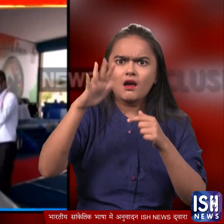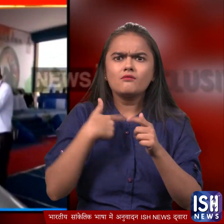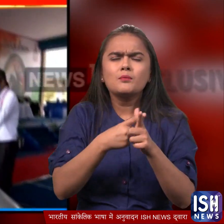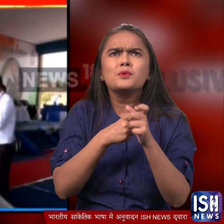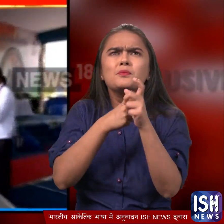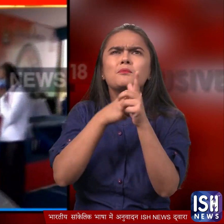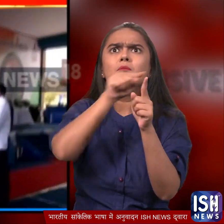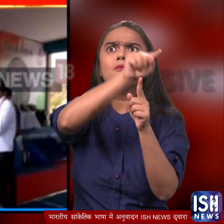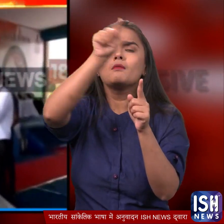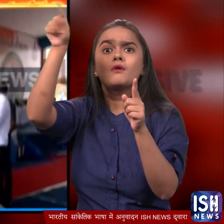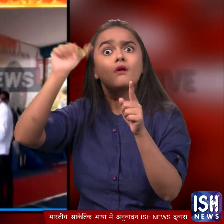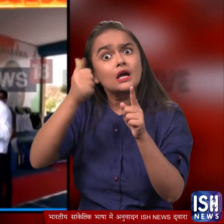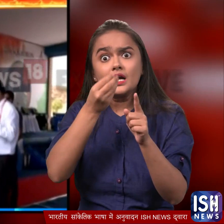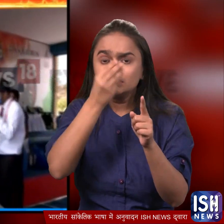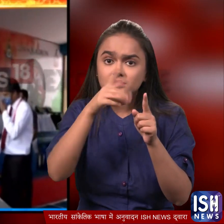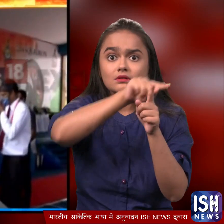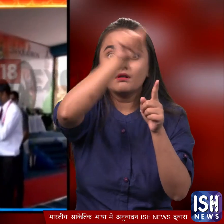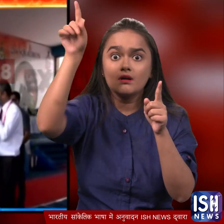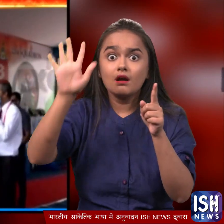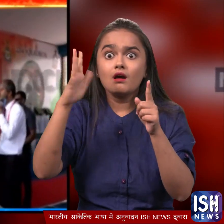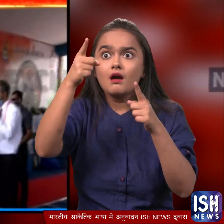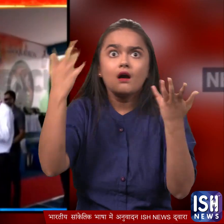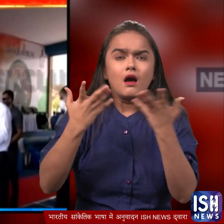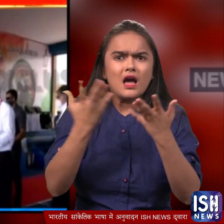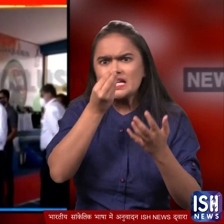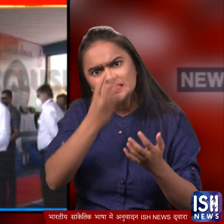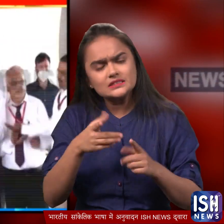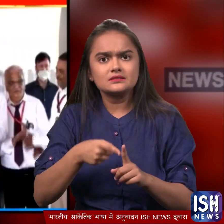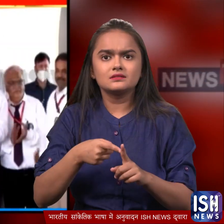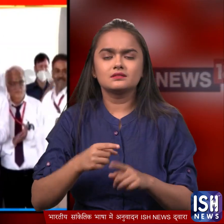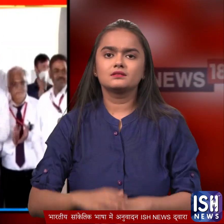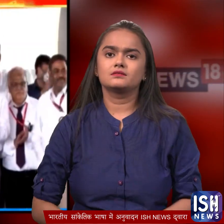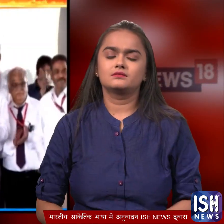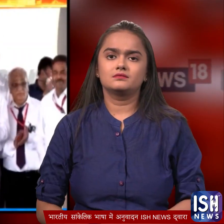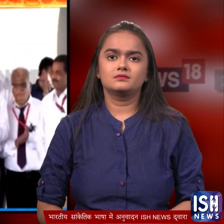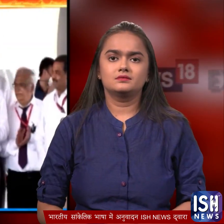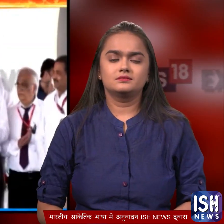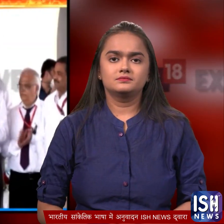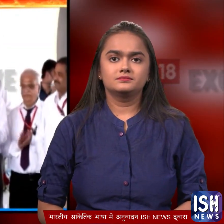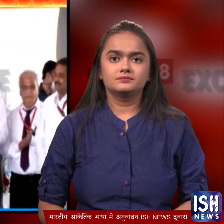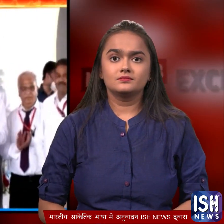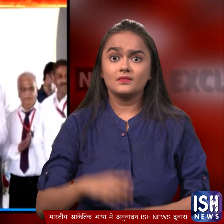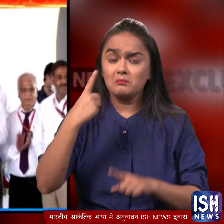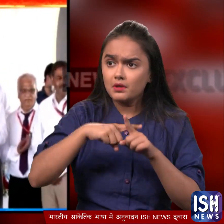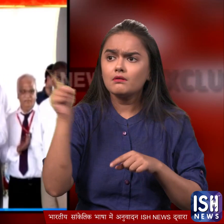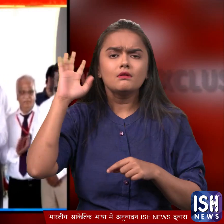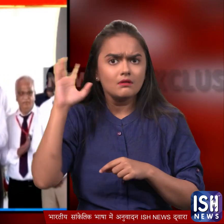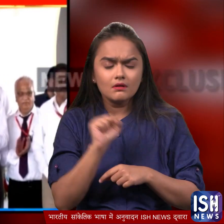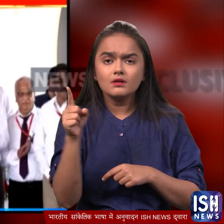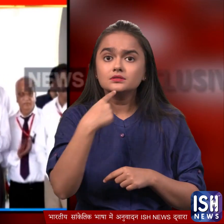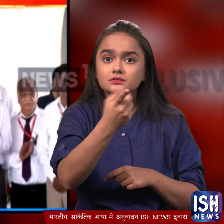पर एक साथ हमला करने में सक्षम इस मिसाइल के वायुसेना में शामिल होते ही समा तालियों की गड़गड़ाहट से गूंज उठा।